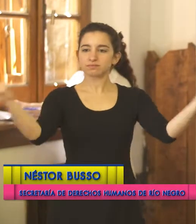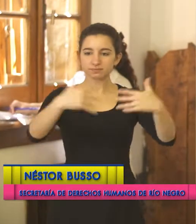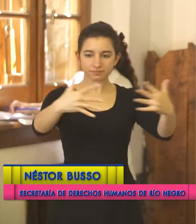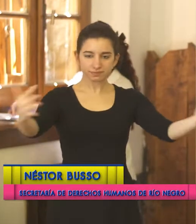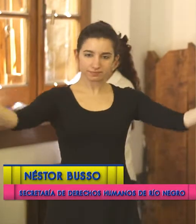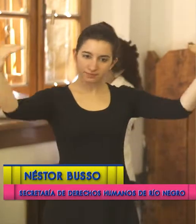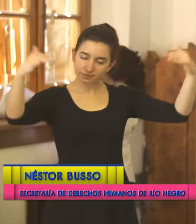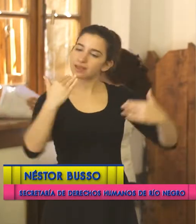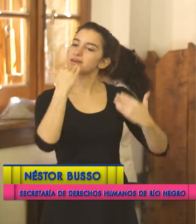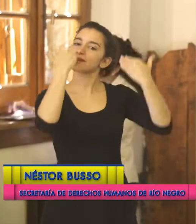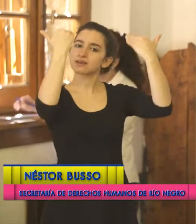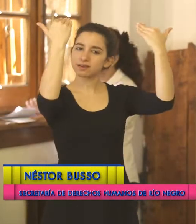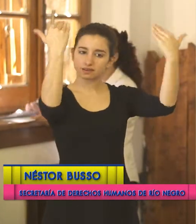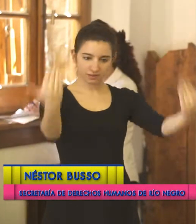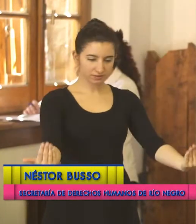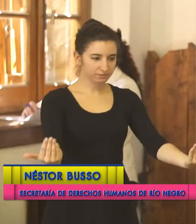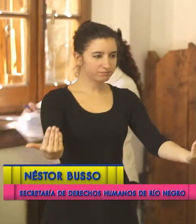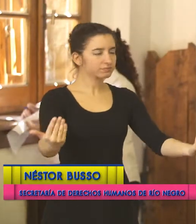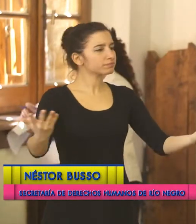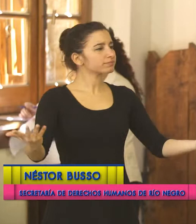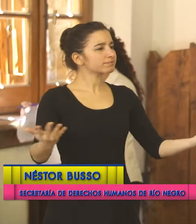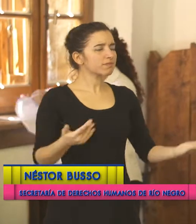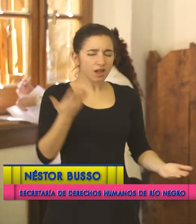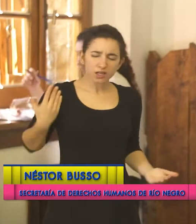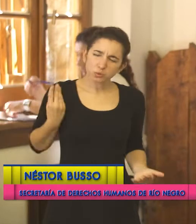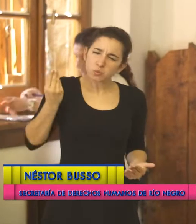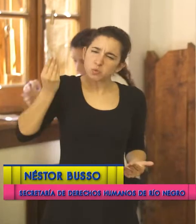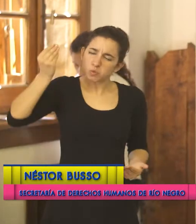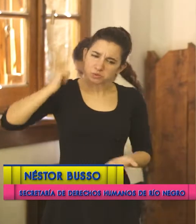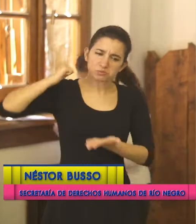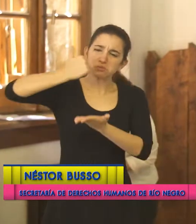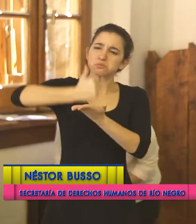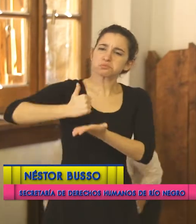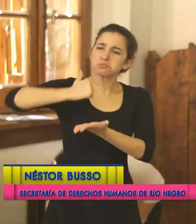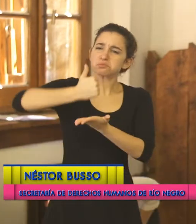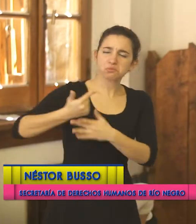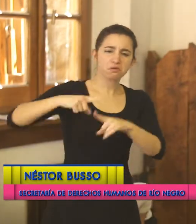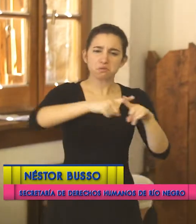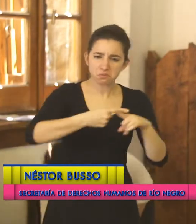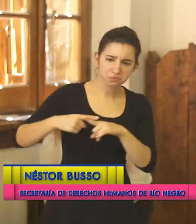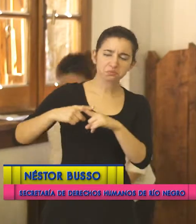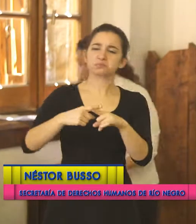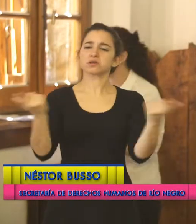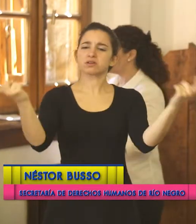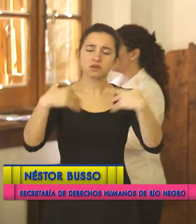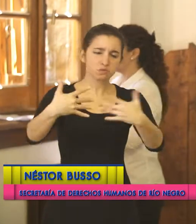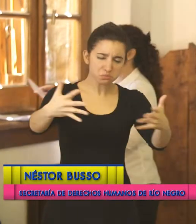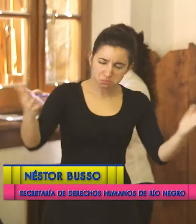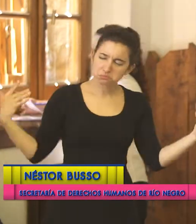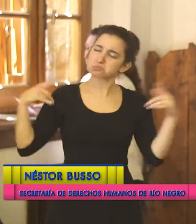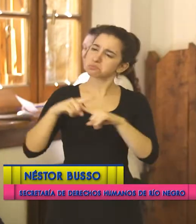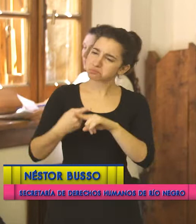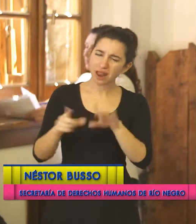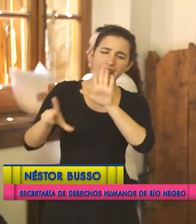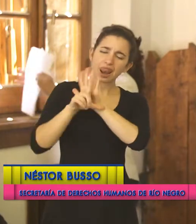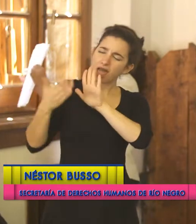en realidad me ha tocado muchas veces participar en debates en audiencia sobre esta ley que construimos